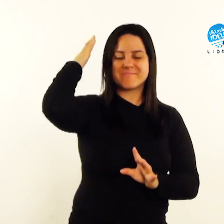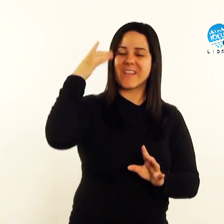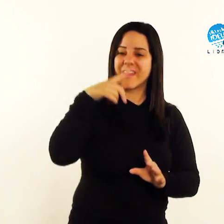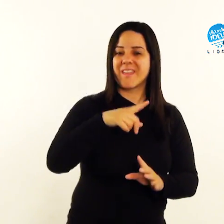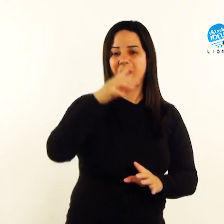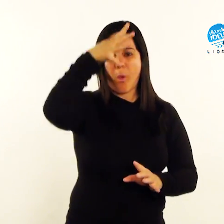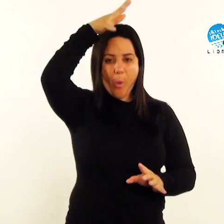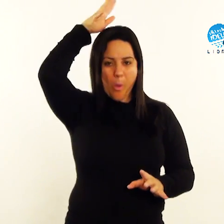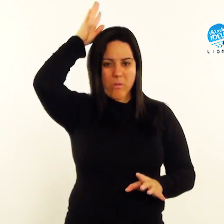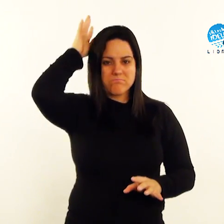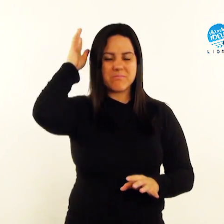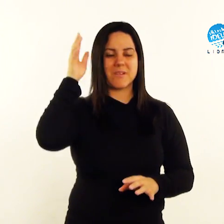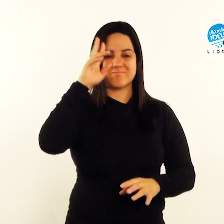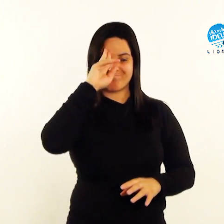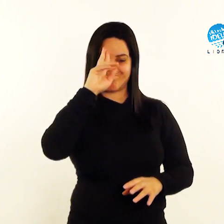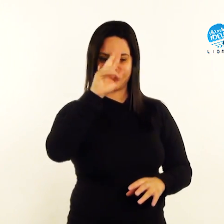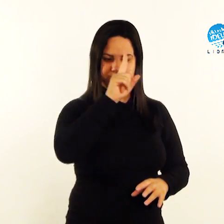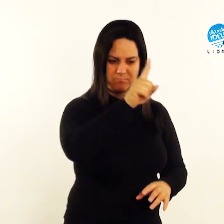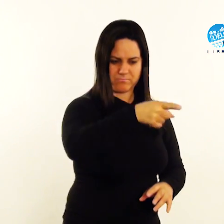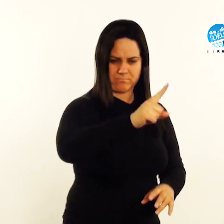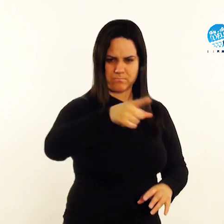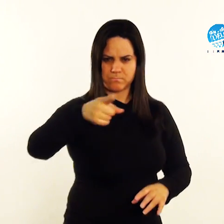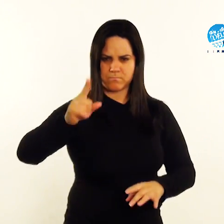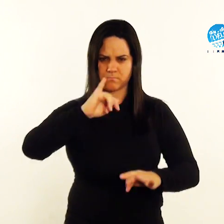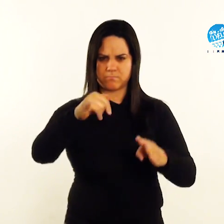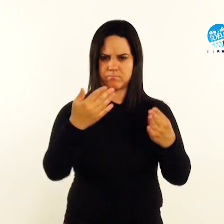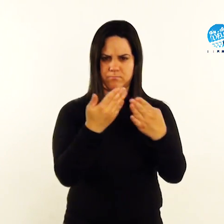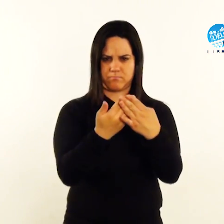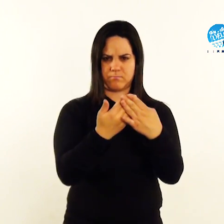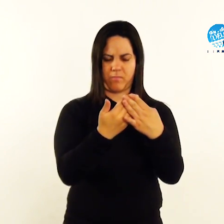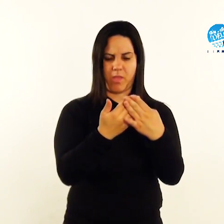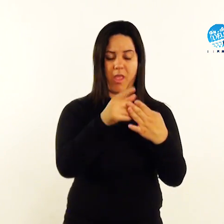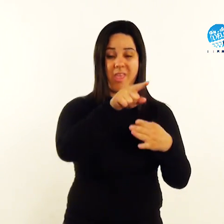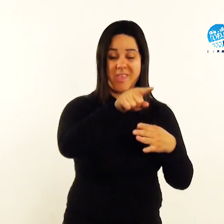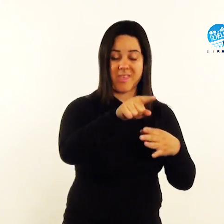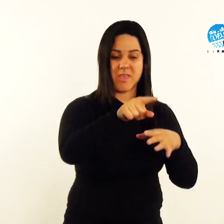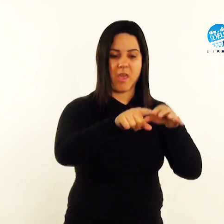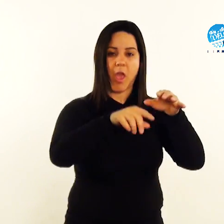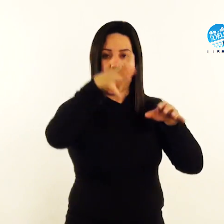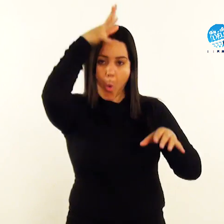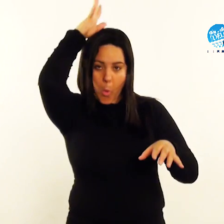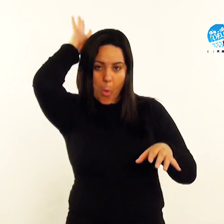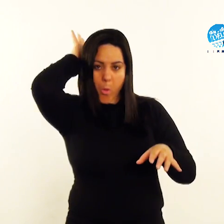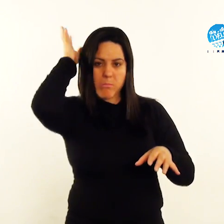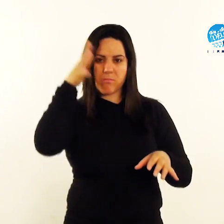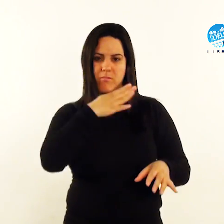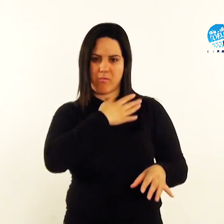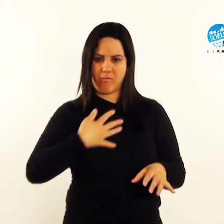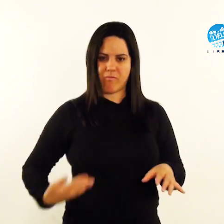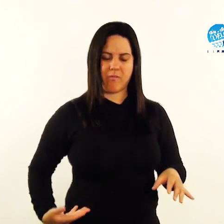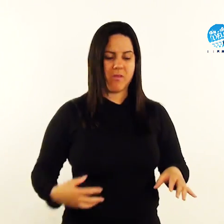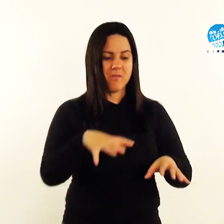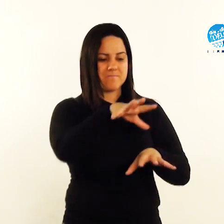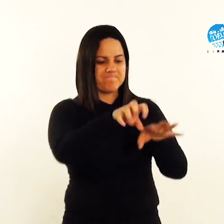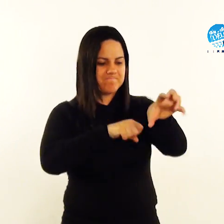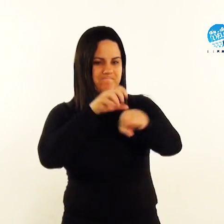que dominavam os judeus, e através dos impostos que ele recolhia, sustentavam